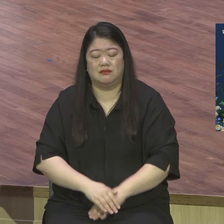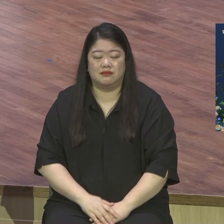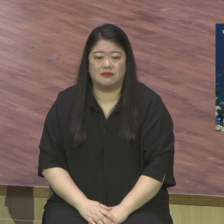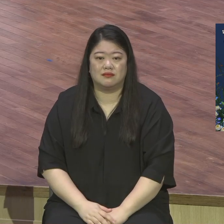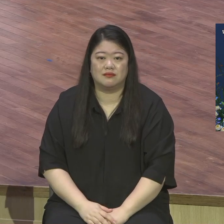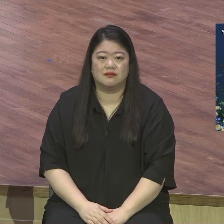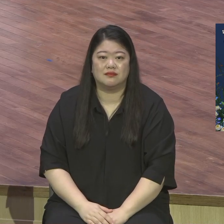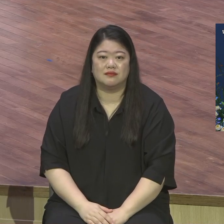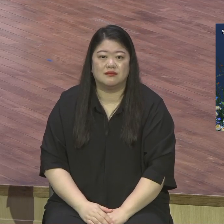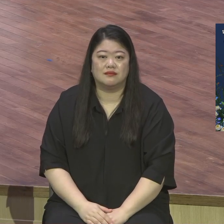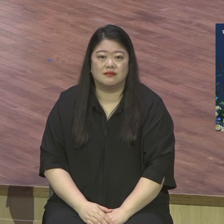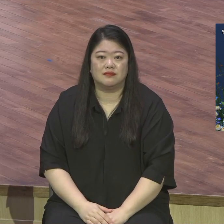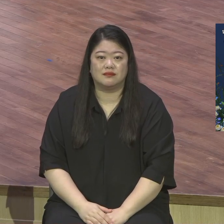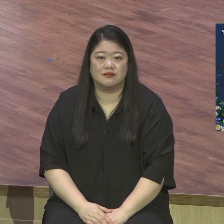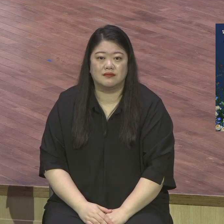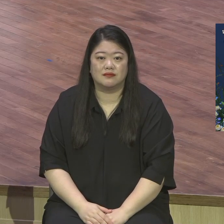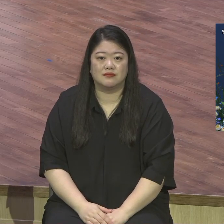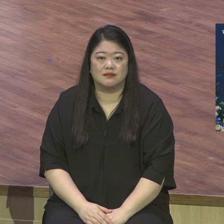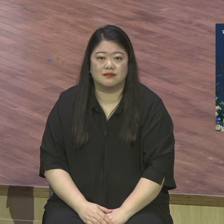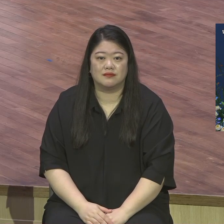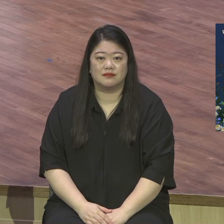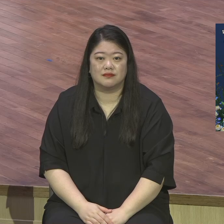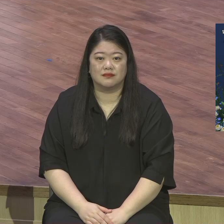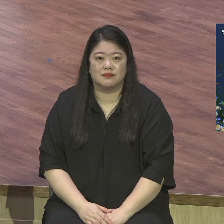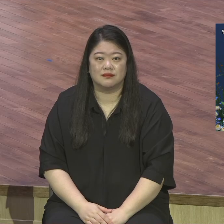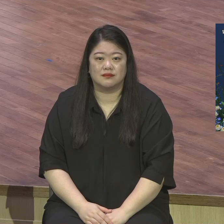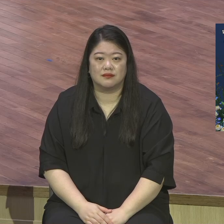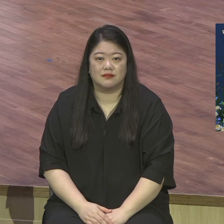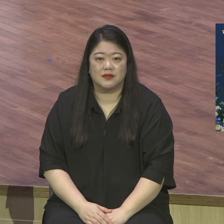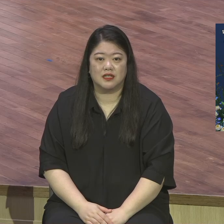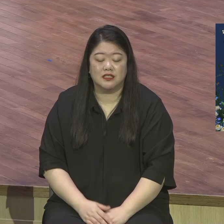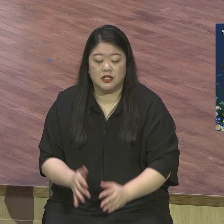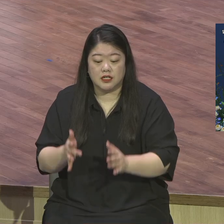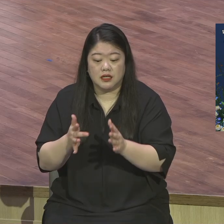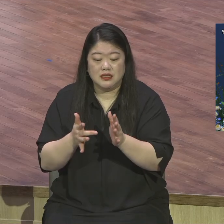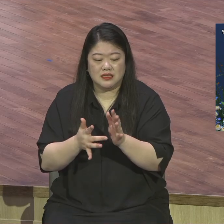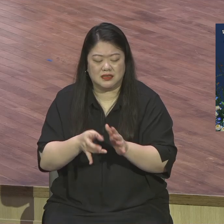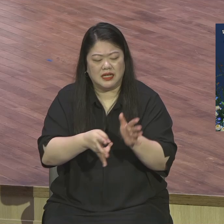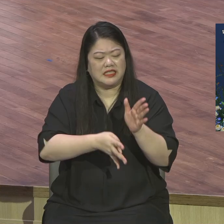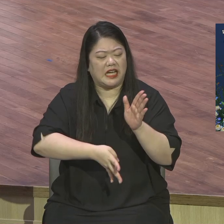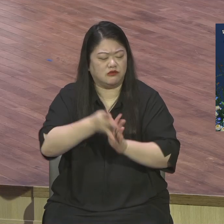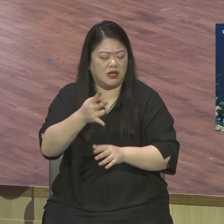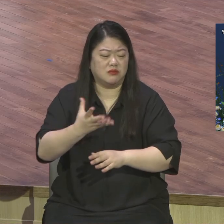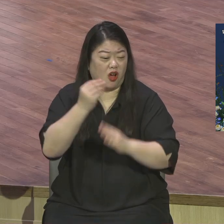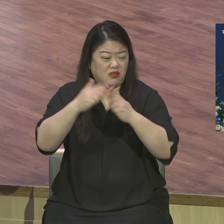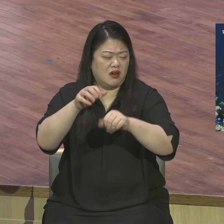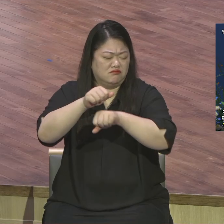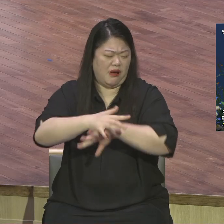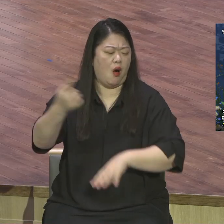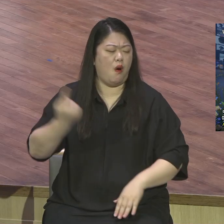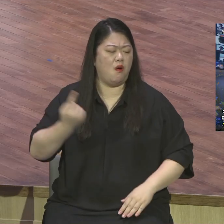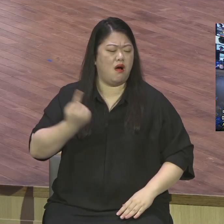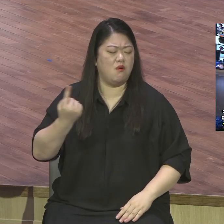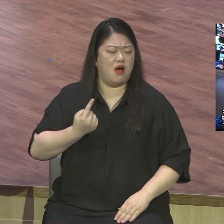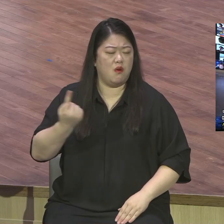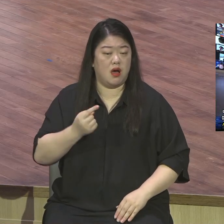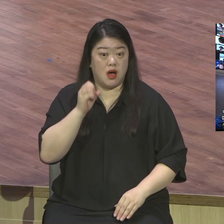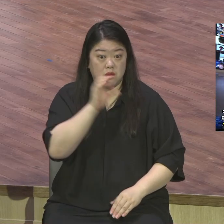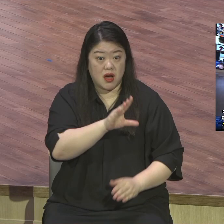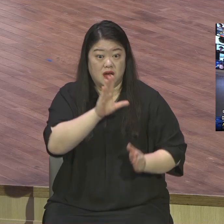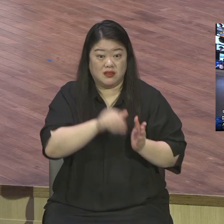예루살렘 멸망 예언에 대해서 제자들이 조심스럽게 와서 질문합니다. 3절입니다. 예수께서